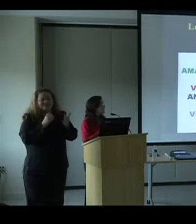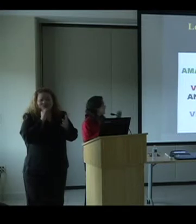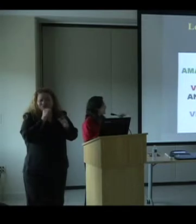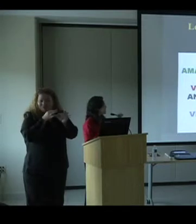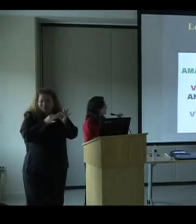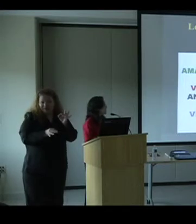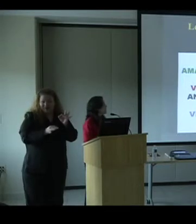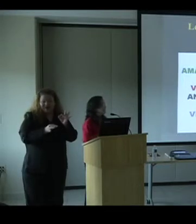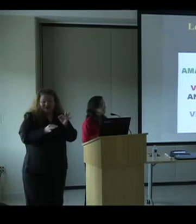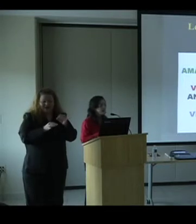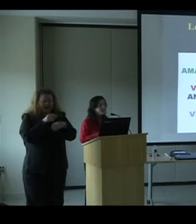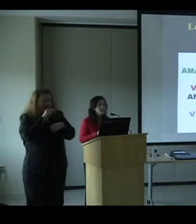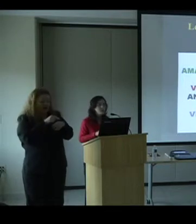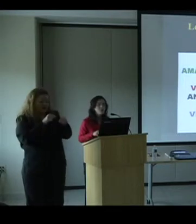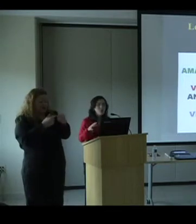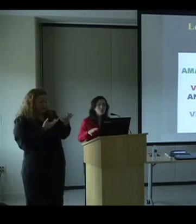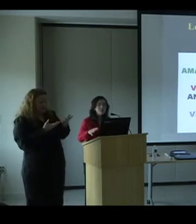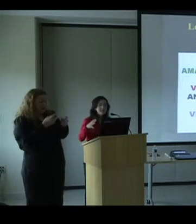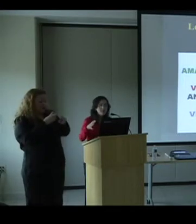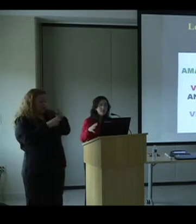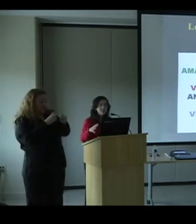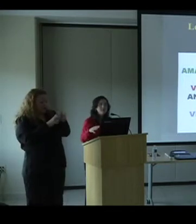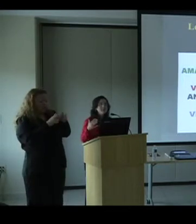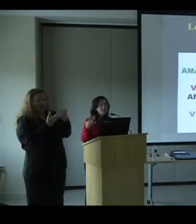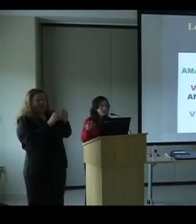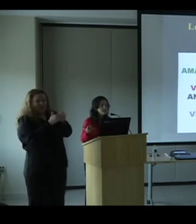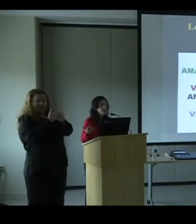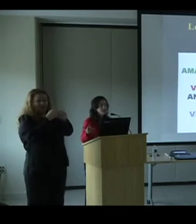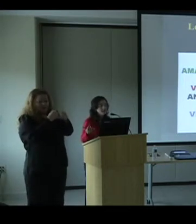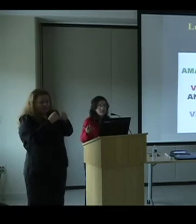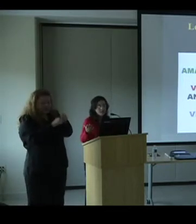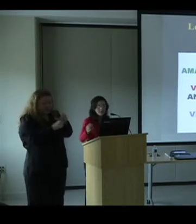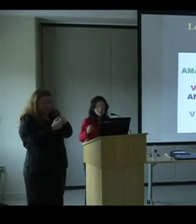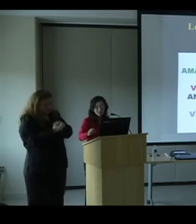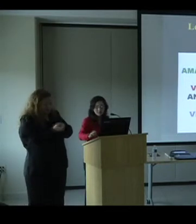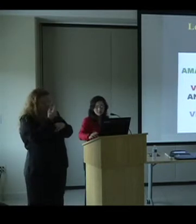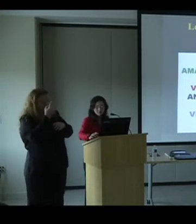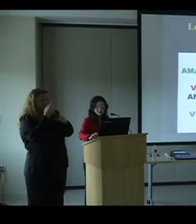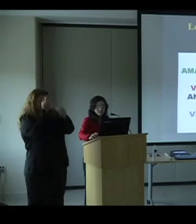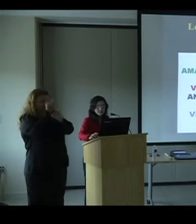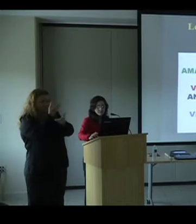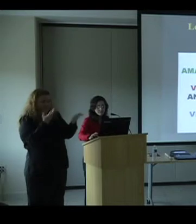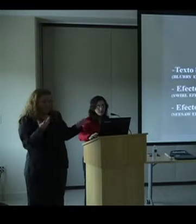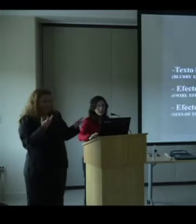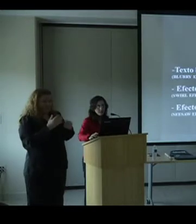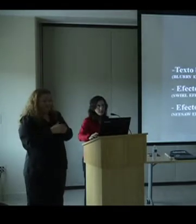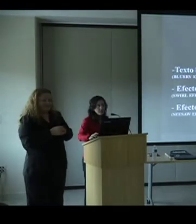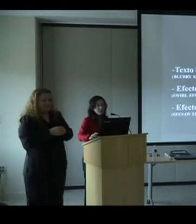yo les digo Aquí hay un problema que tiene que ver con Cómo el cerebro interpreta la información